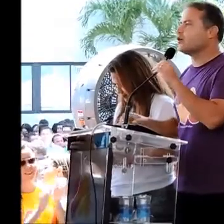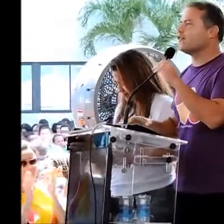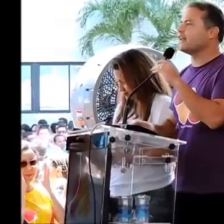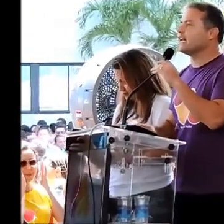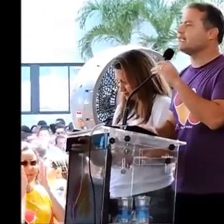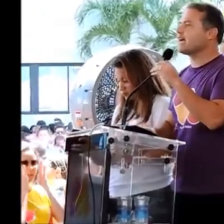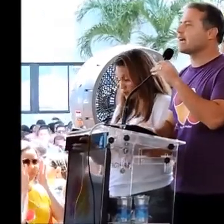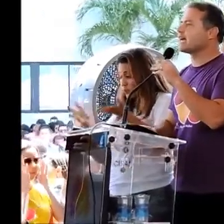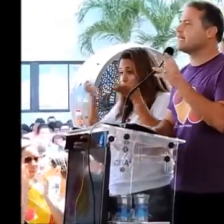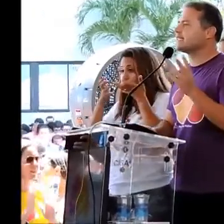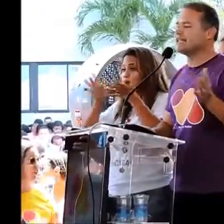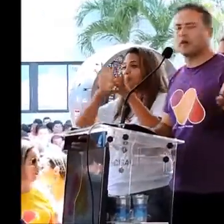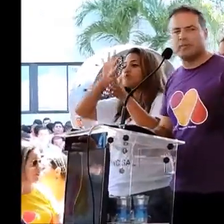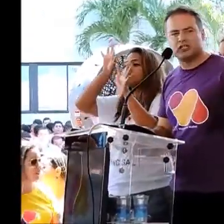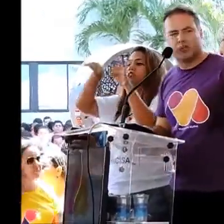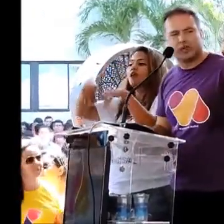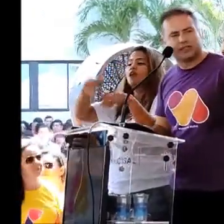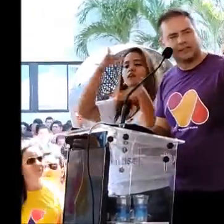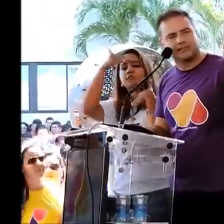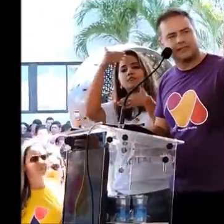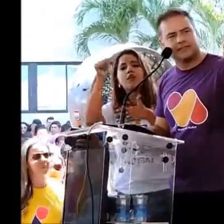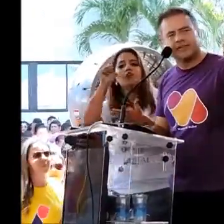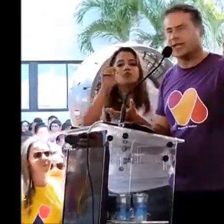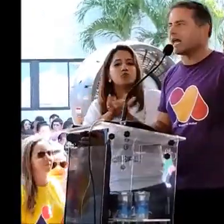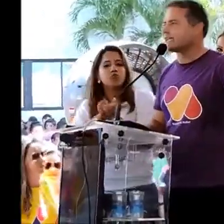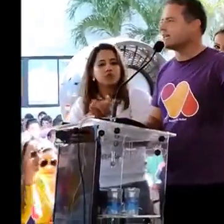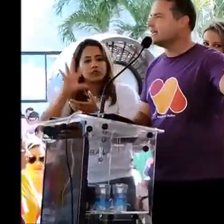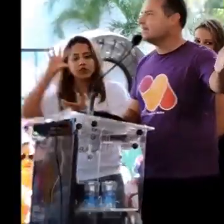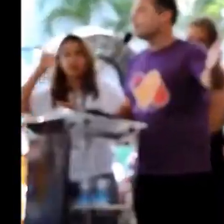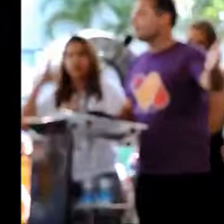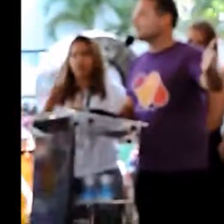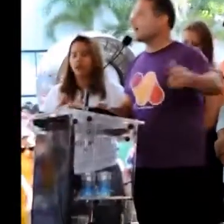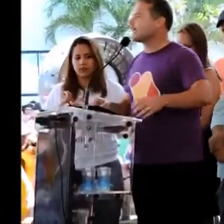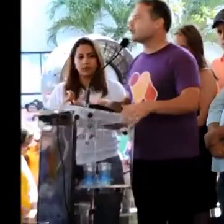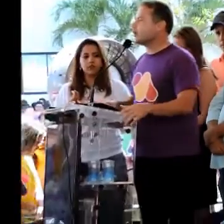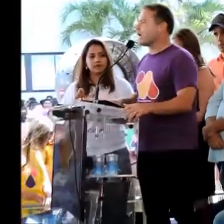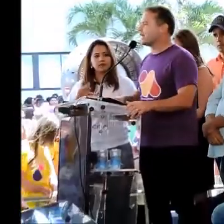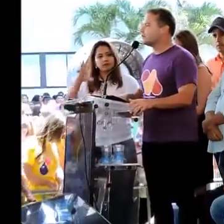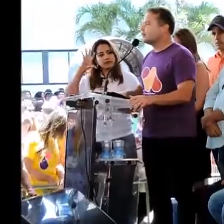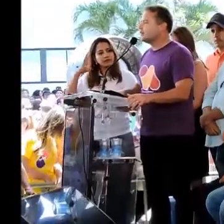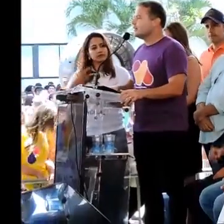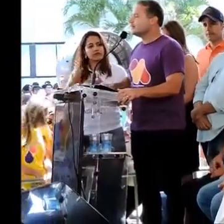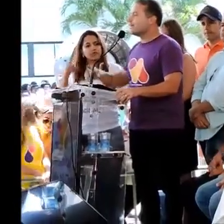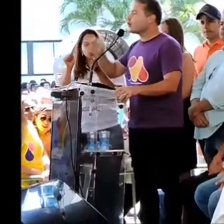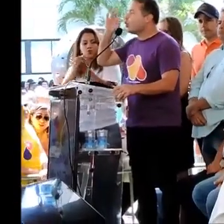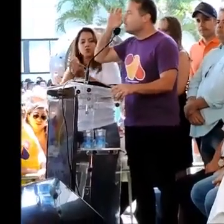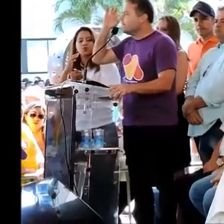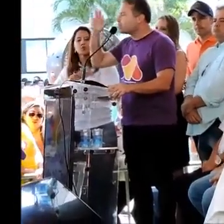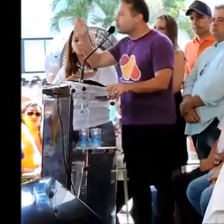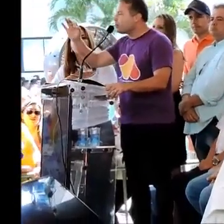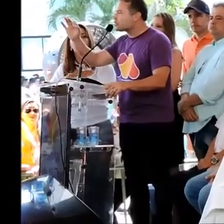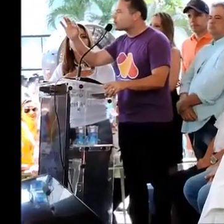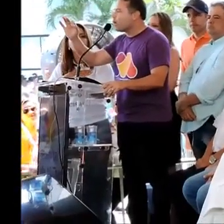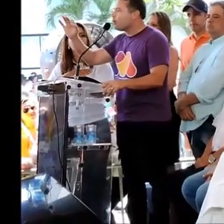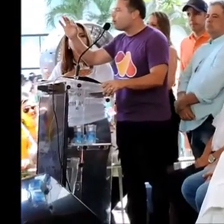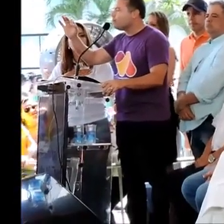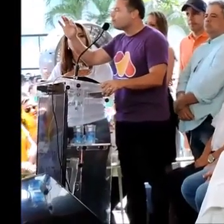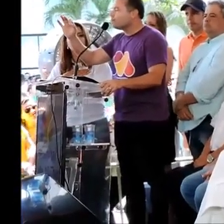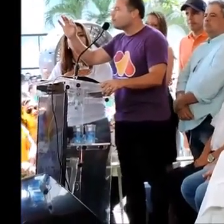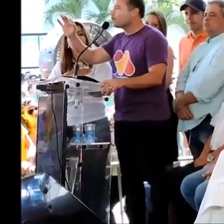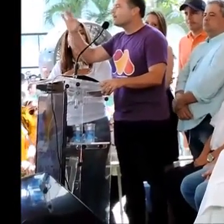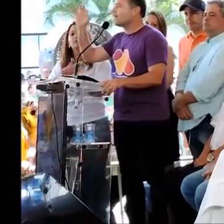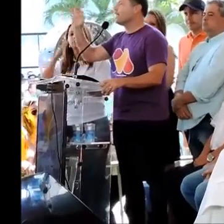Eu quero finalizar agradecendo a minha esposa, Renata, que está aqui do meu lado. Tem colhido,